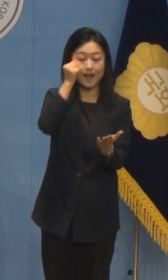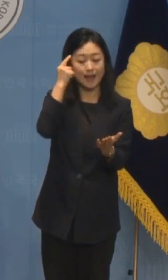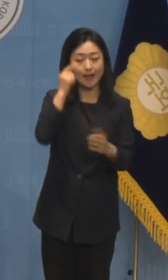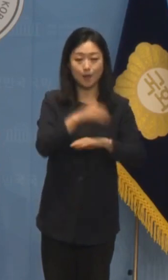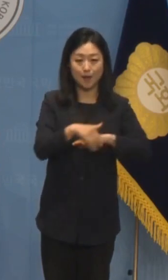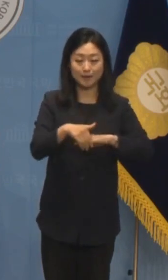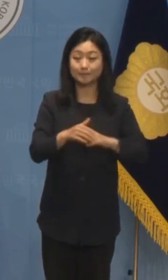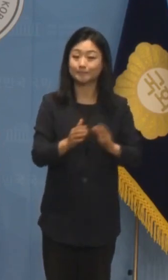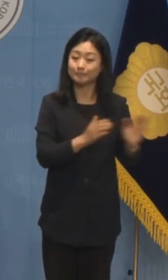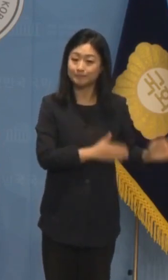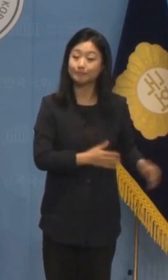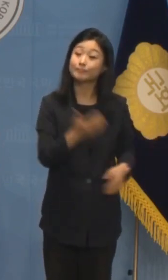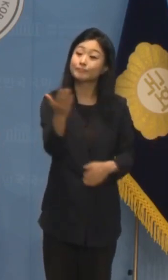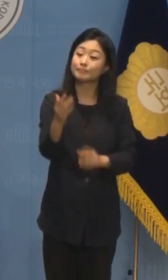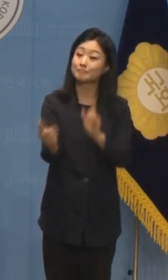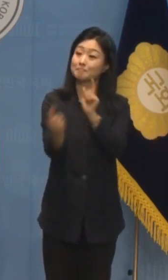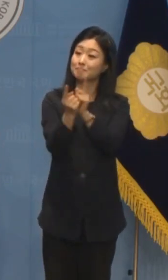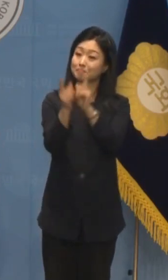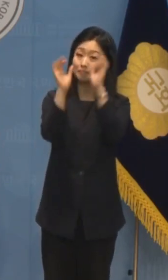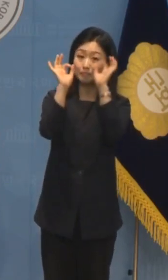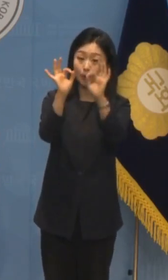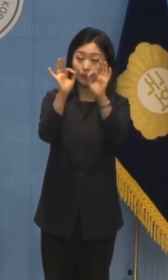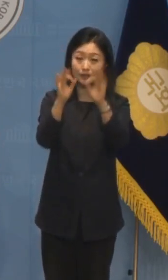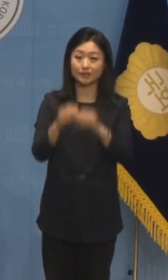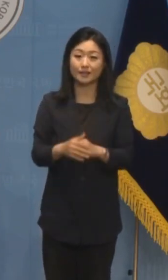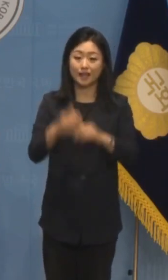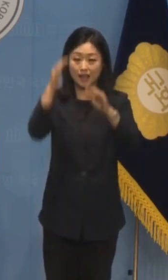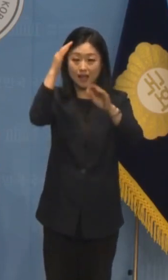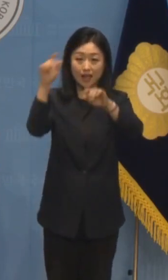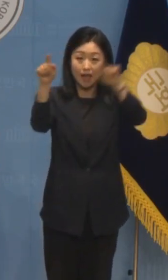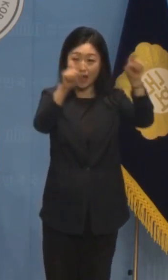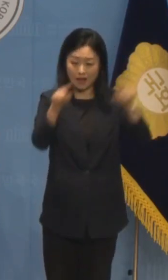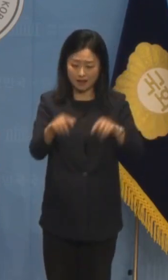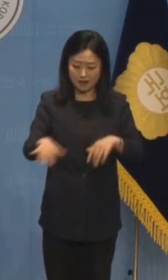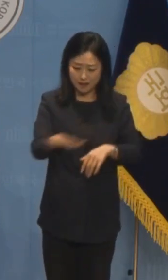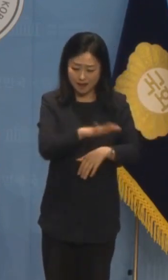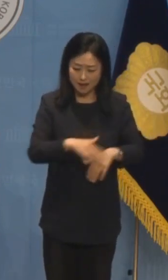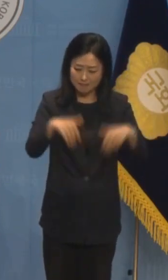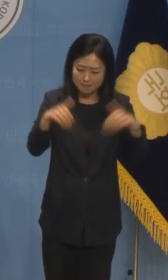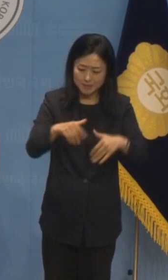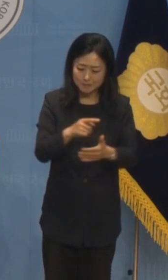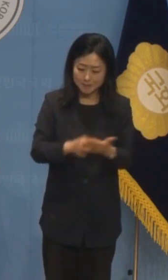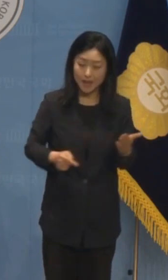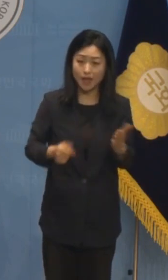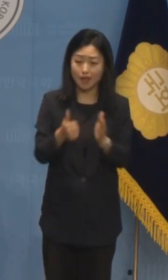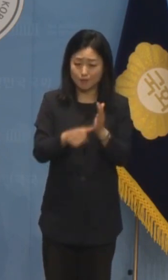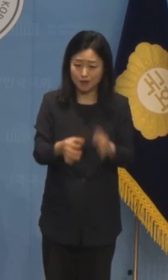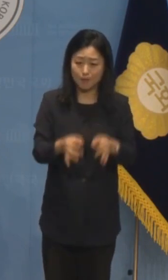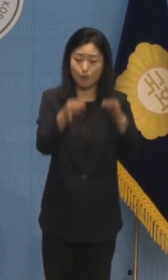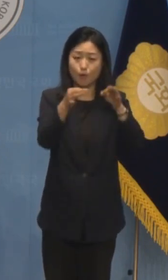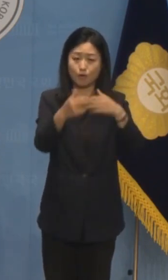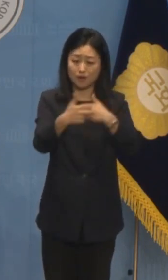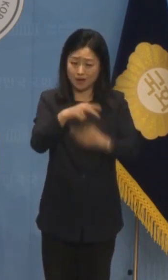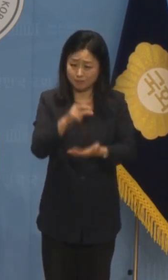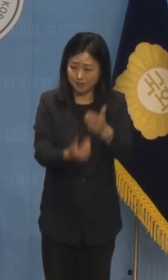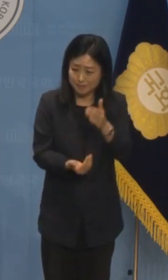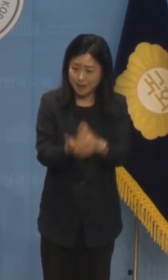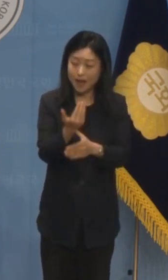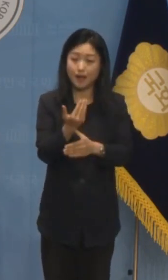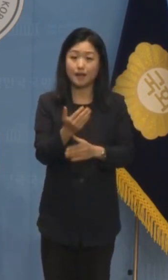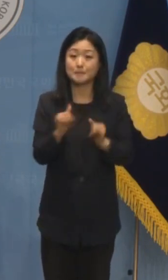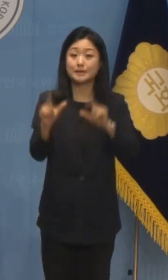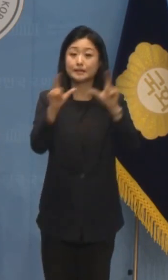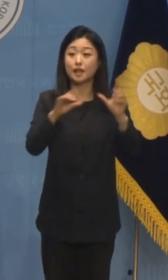윤석열 정권 수뇌부가 모이는 만큼 남부지역 호우 피해 대책과 의료 대란, 물가 폭등 및 황폐해진 민생경제